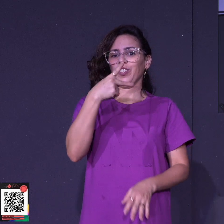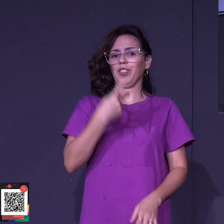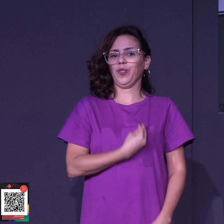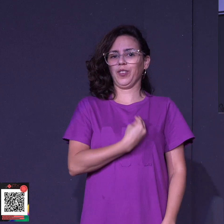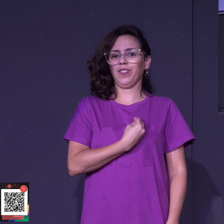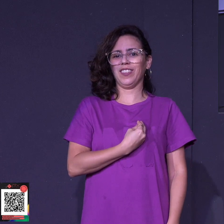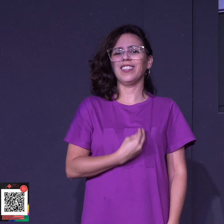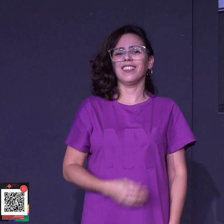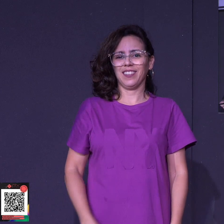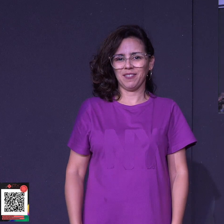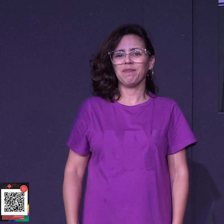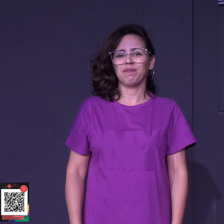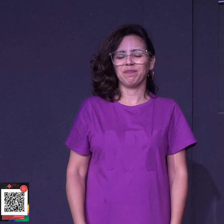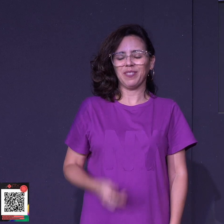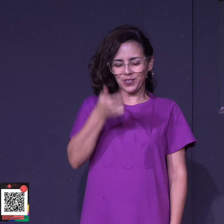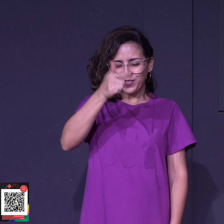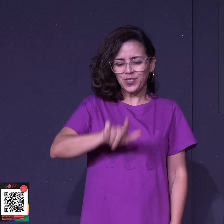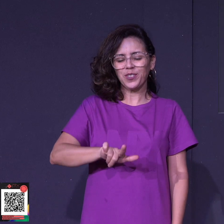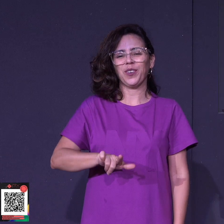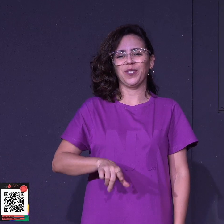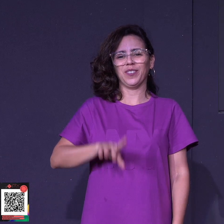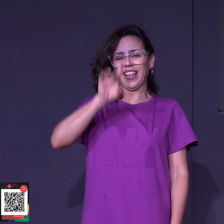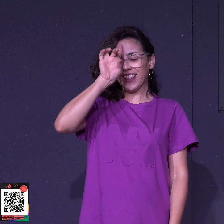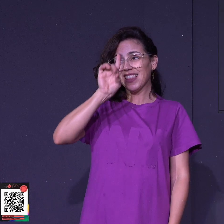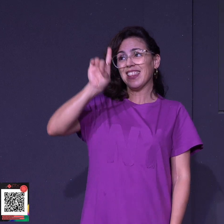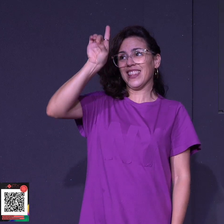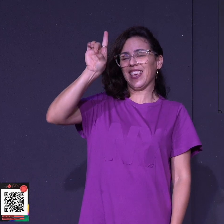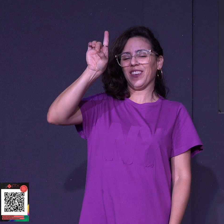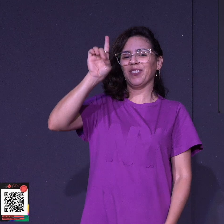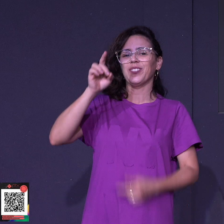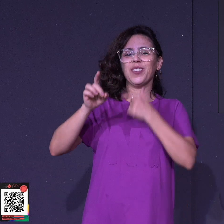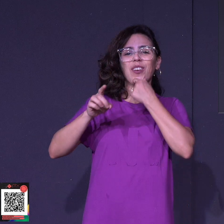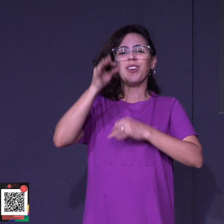Para quem está do outro lado, diga assim: Ele é o teu juiz.